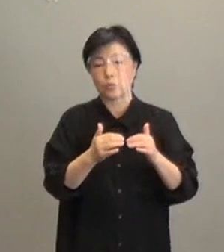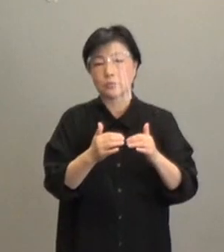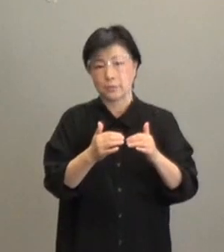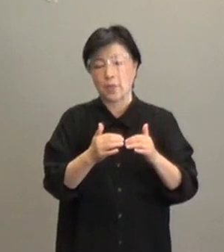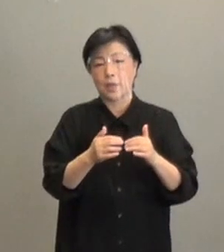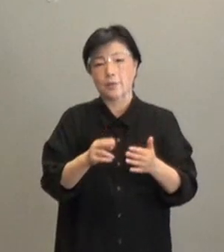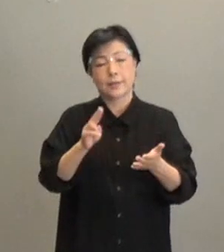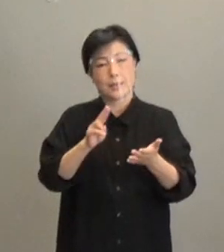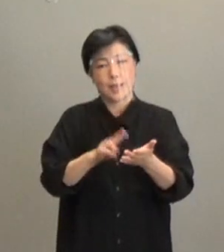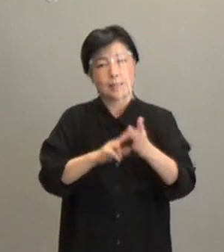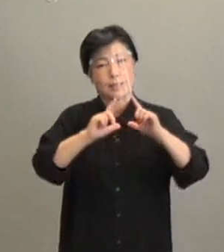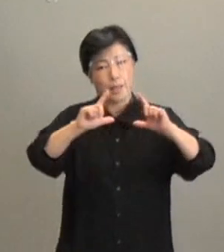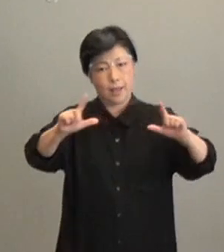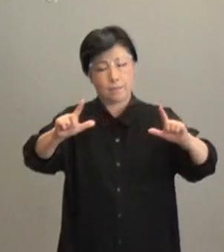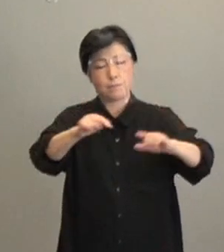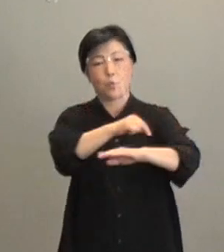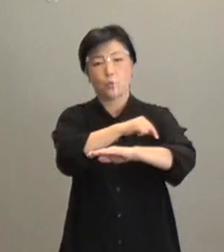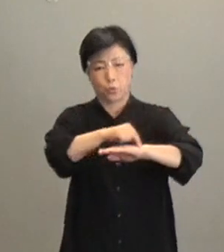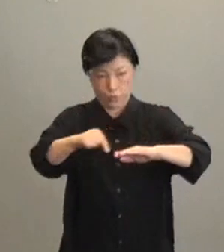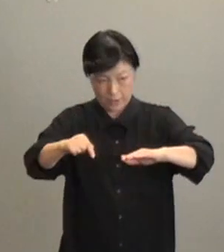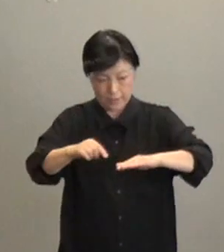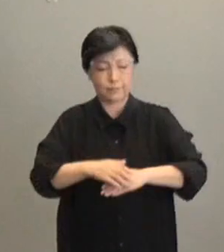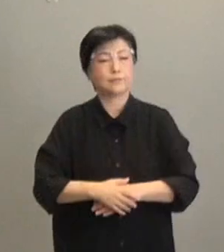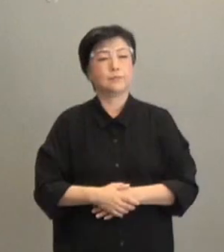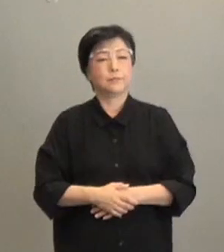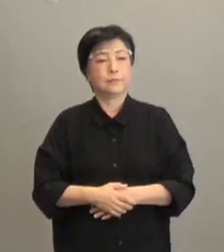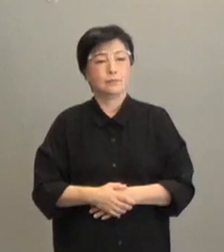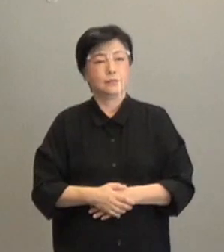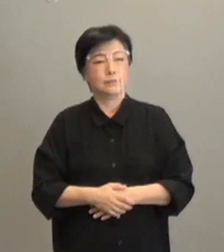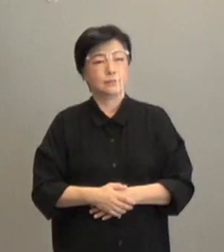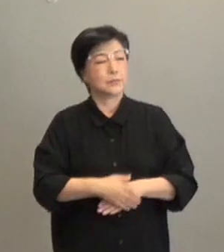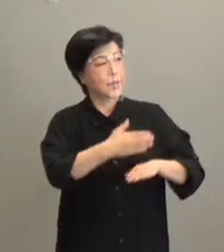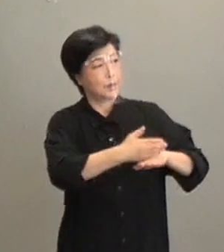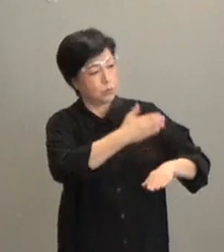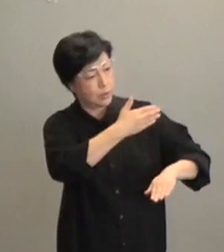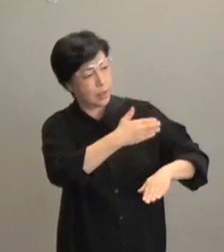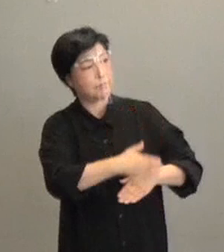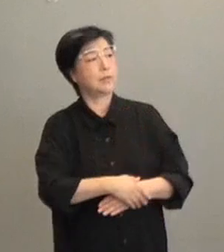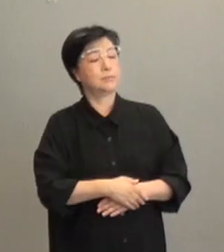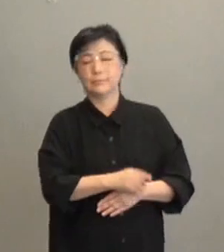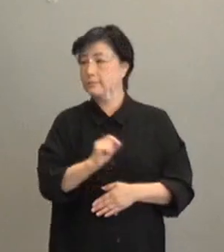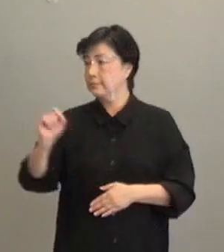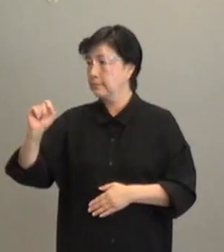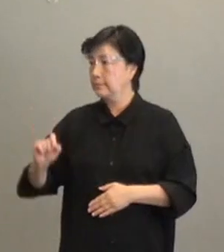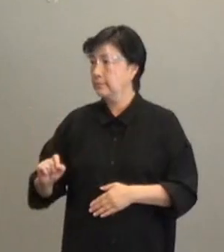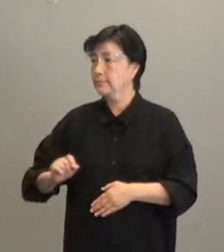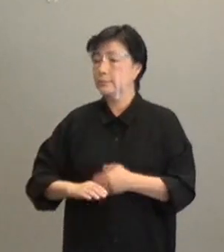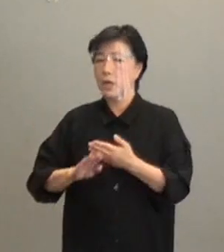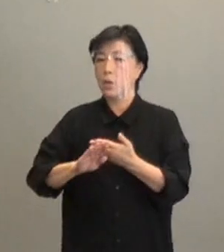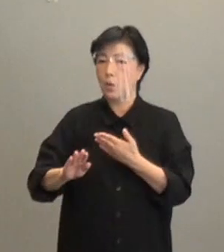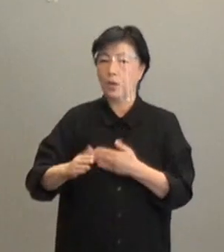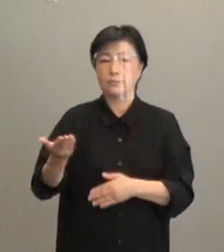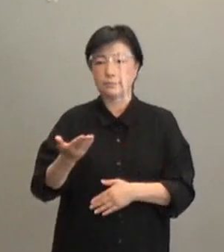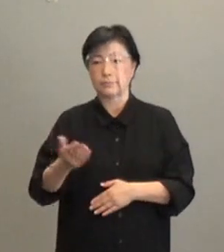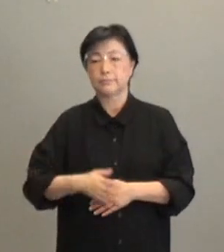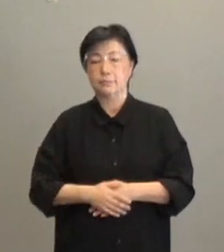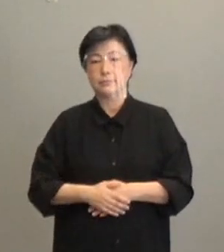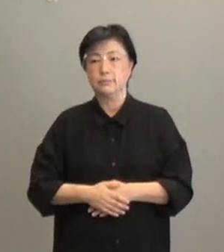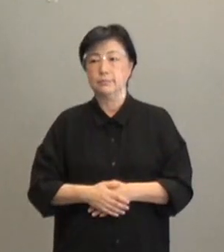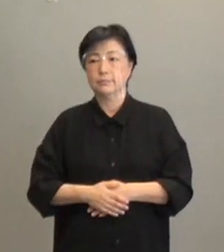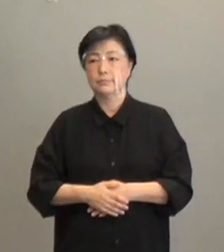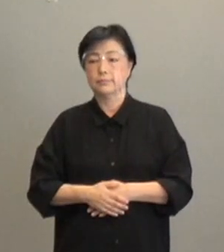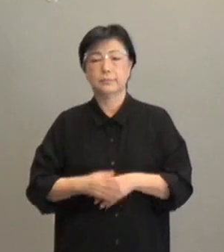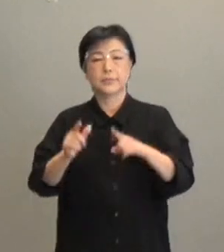決定発表したいというふうに思います。 はい、ありがとうございます。 他いかがでしょうか？ NHK さん。